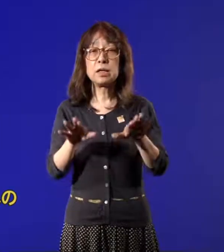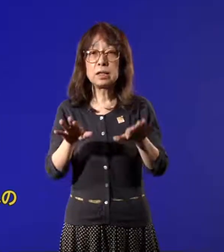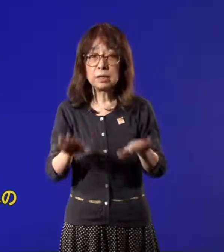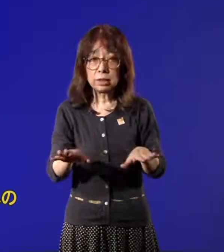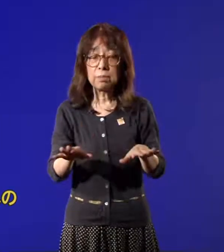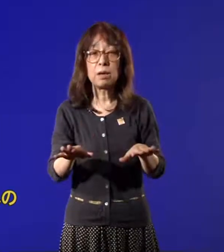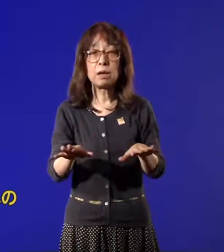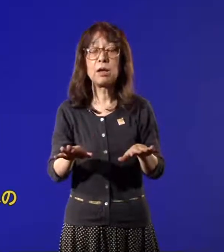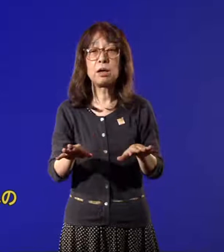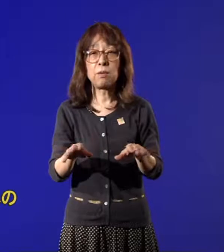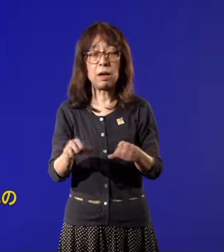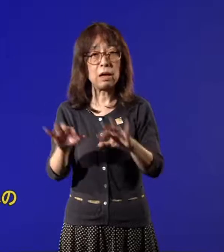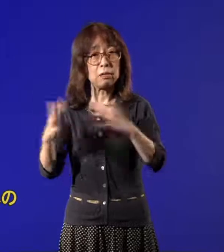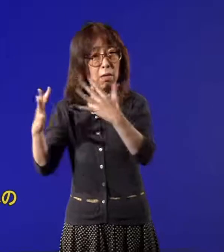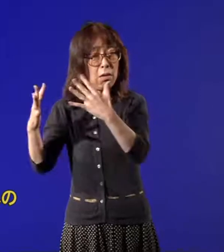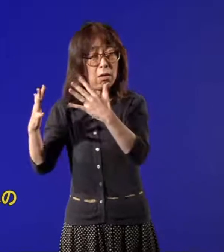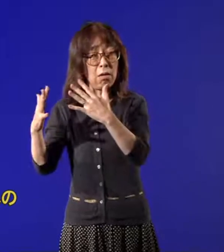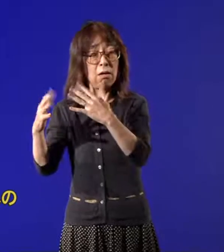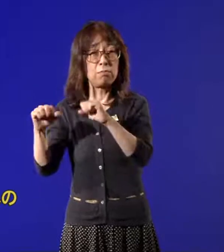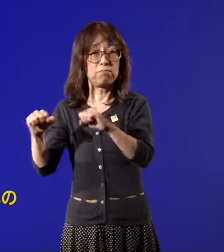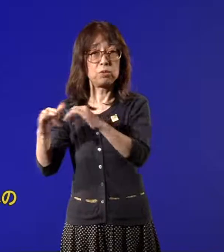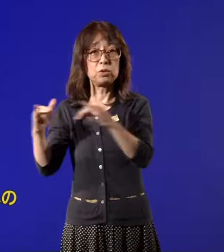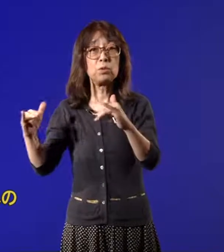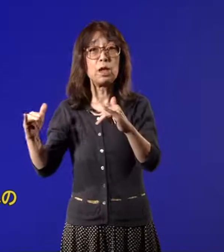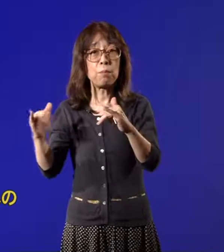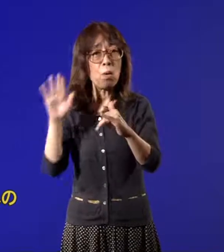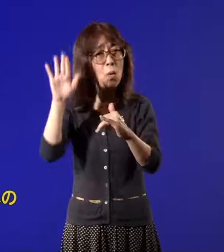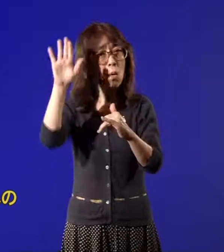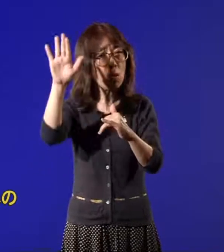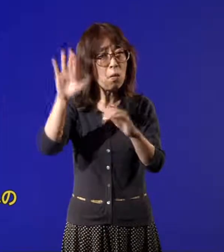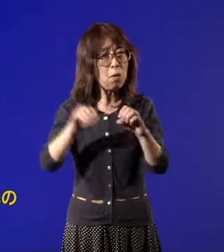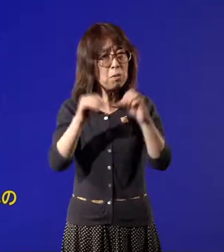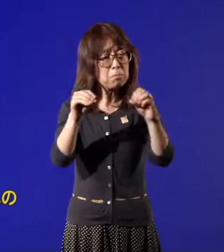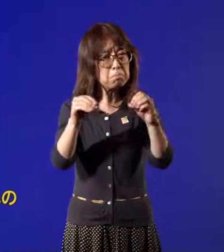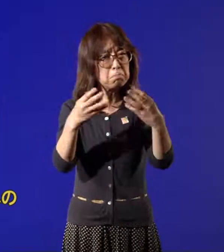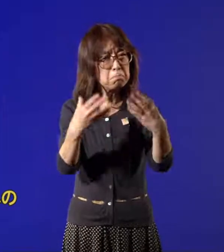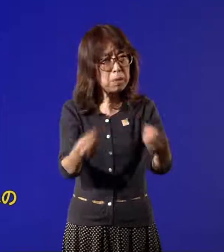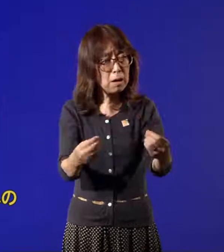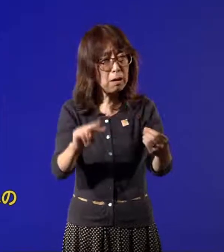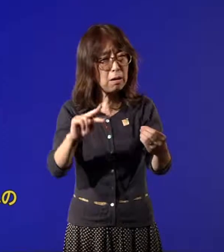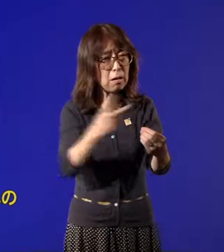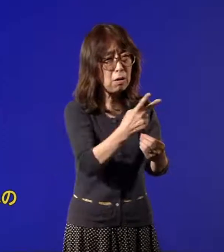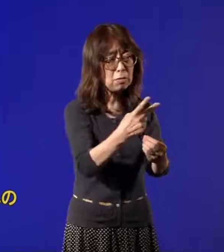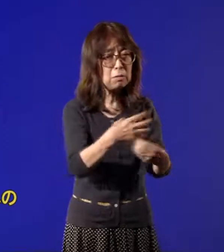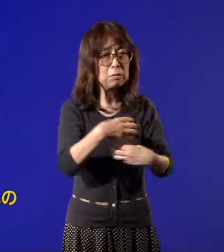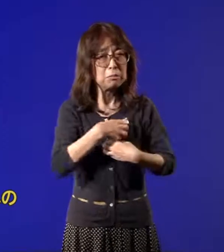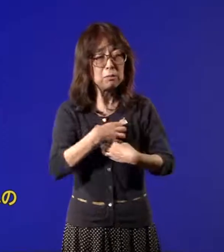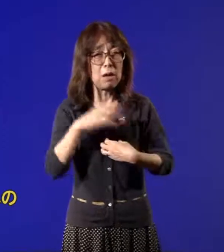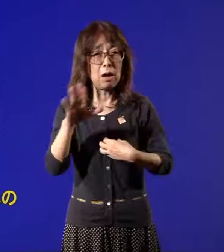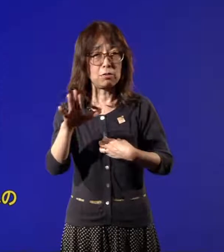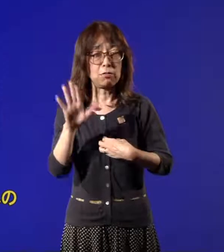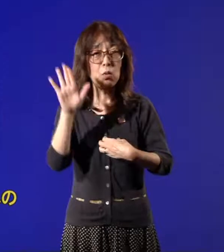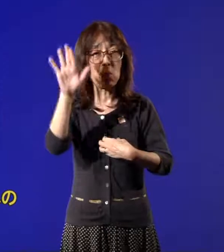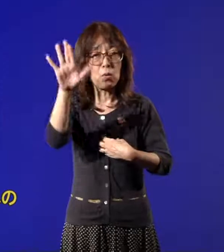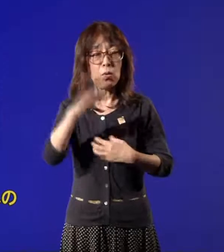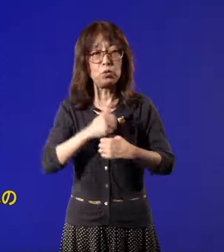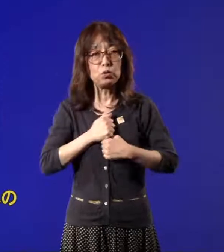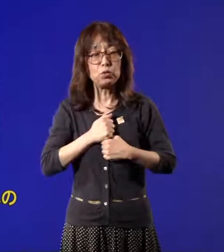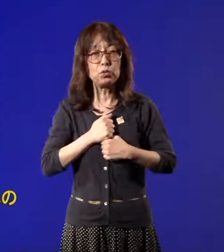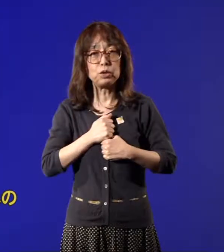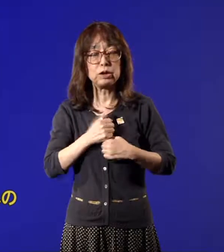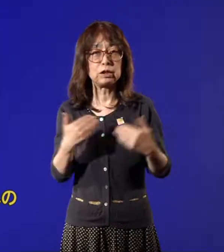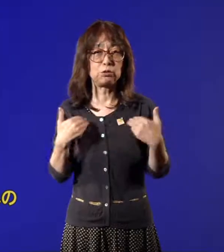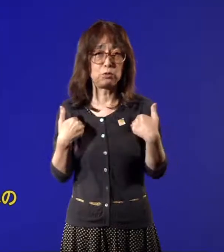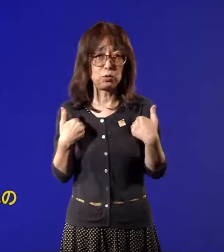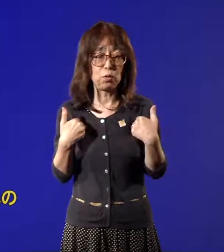陰性の方もですね、今後陽性となる可能性がないわけではありませんので、引き続き注意は要しますけれども、いち